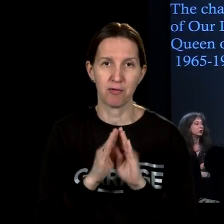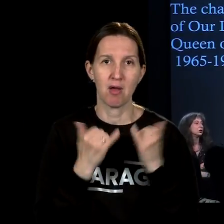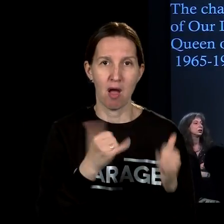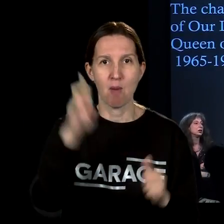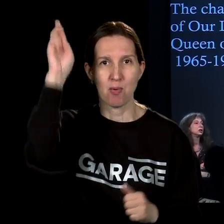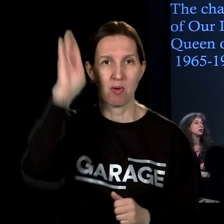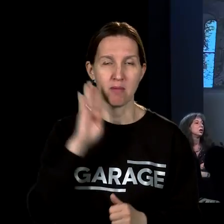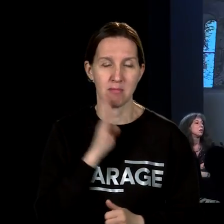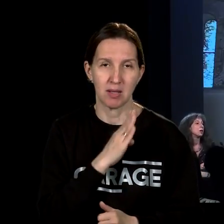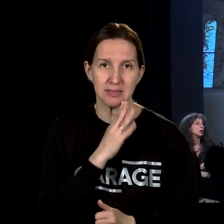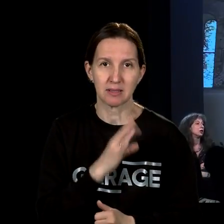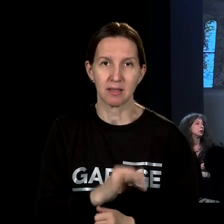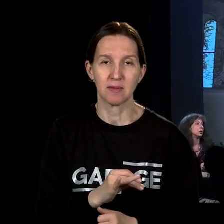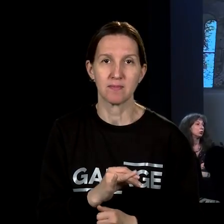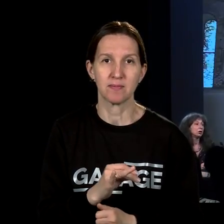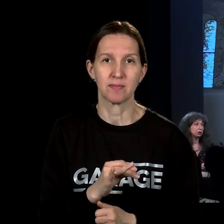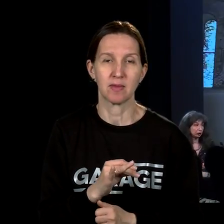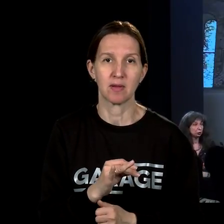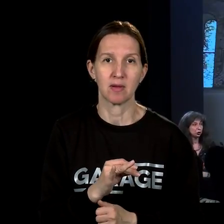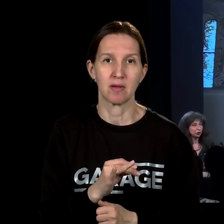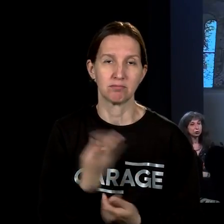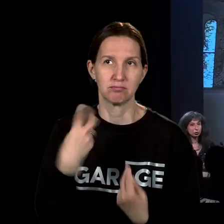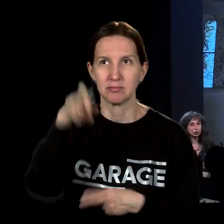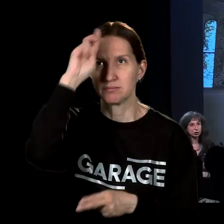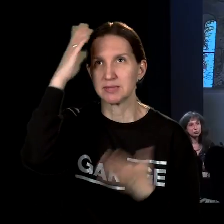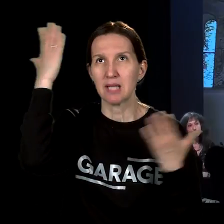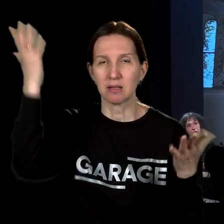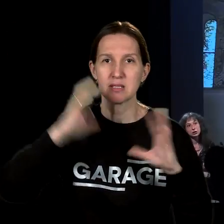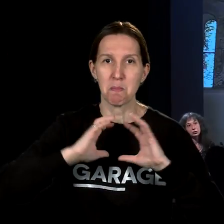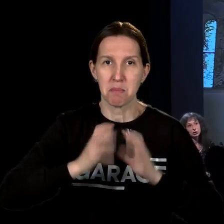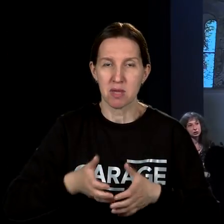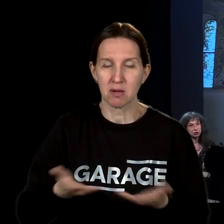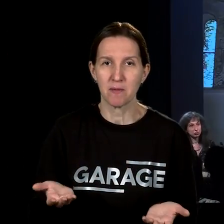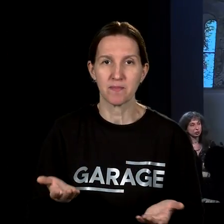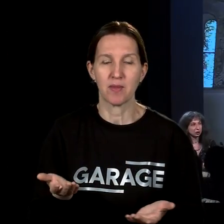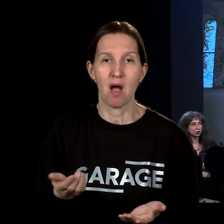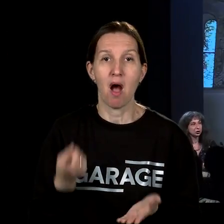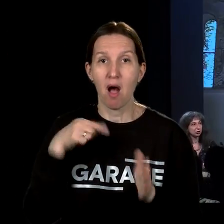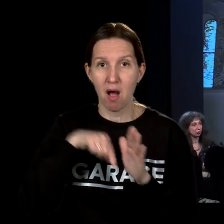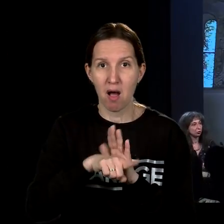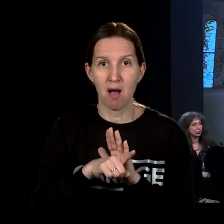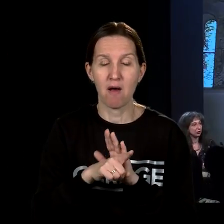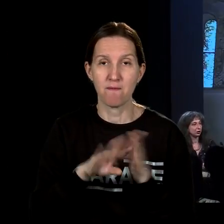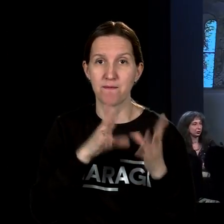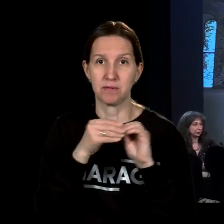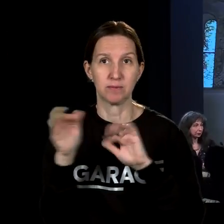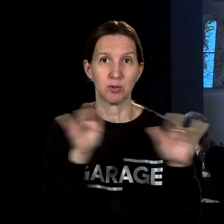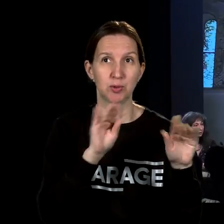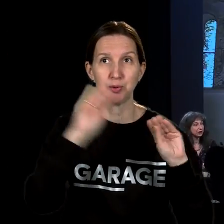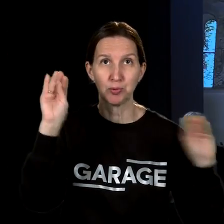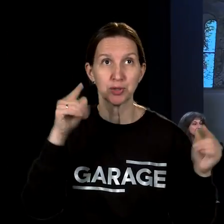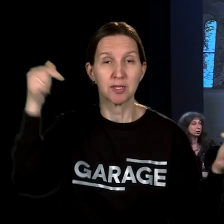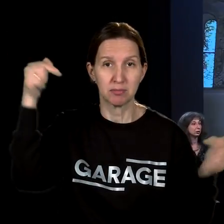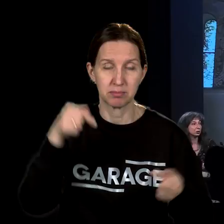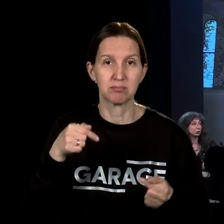царицы мира, да, царицы, в которой есть все сюжеты, которые должны быть в церкви. Да, это, наверное, классическая роспись, где